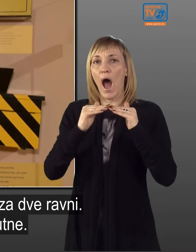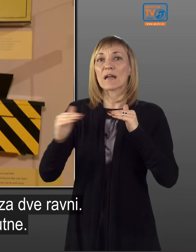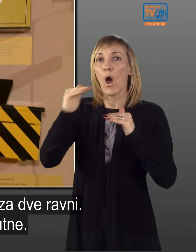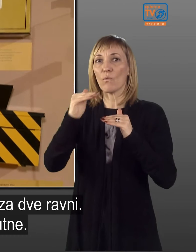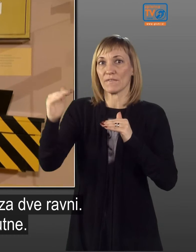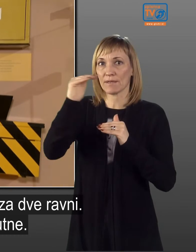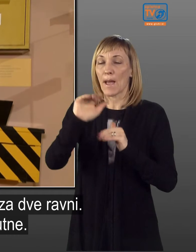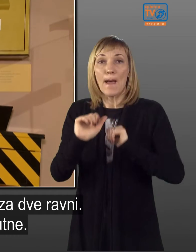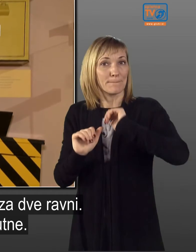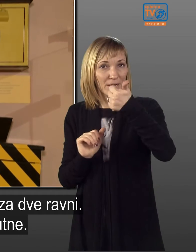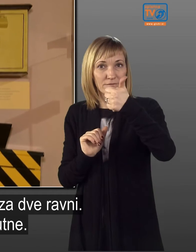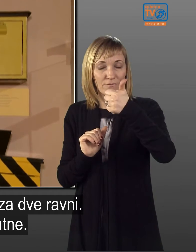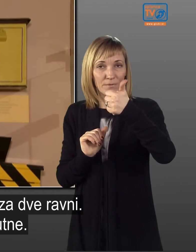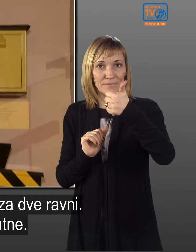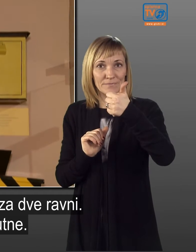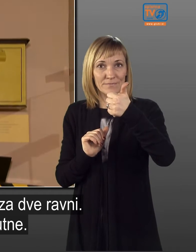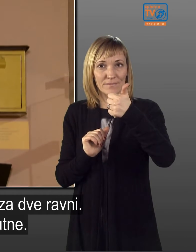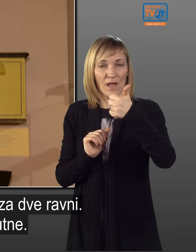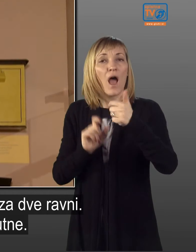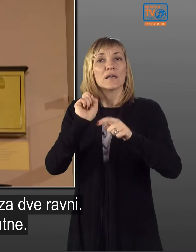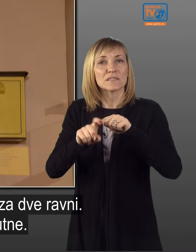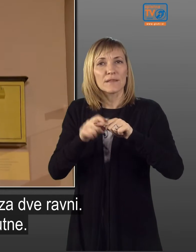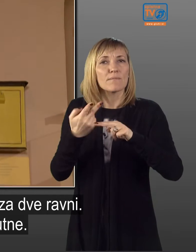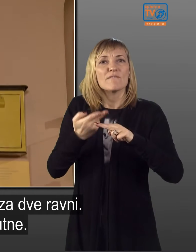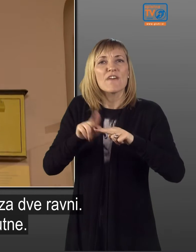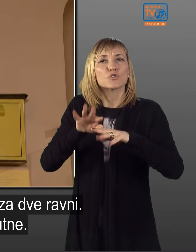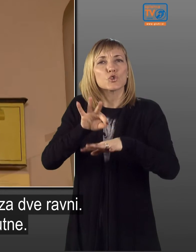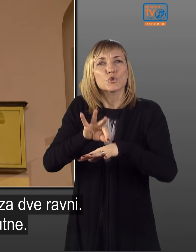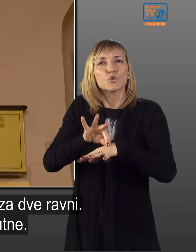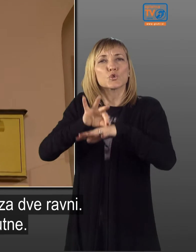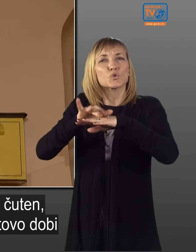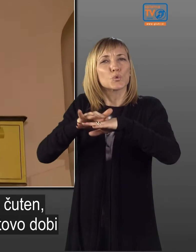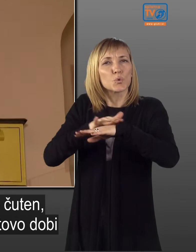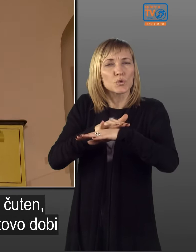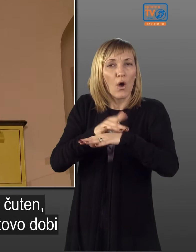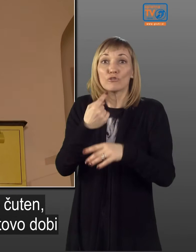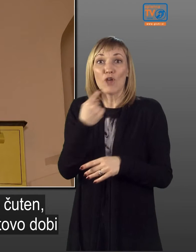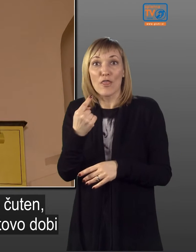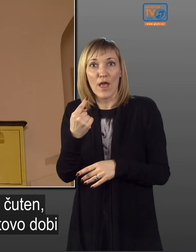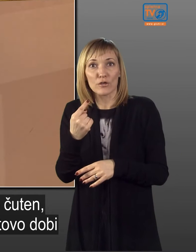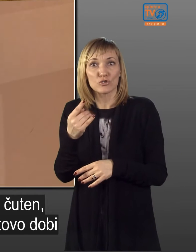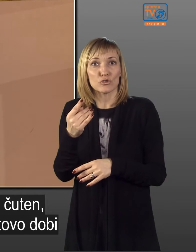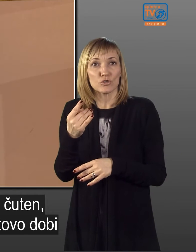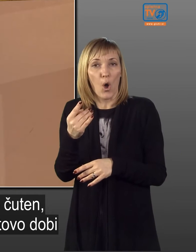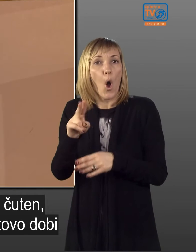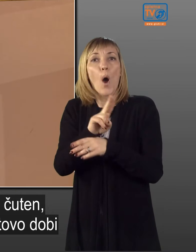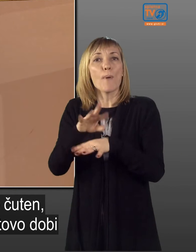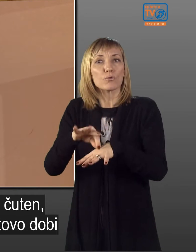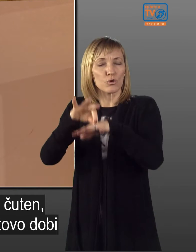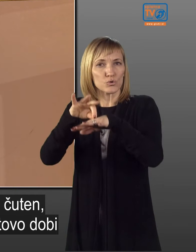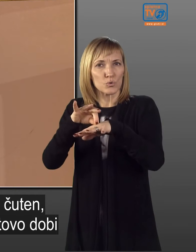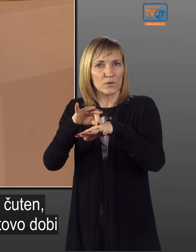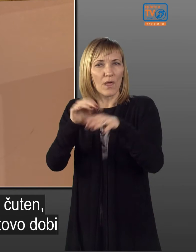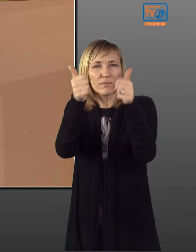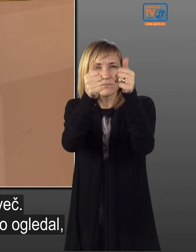najmanj za 2 ravni. Prvič je ta, da zadeve so več čutne. Če nek videč polnočuten otipa en kip,